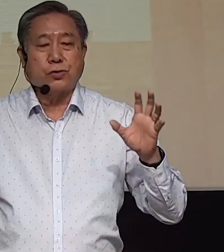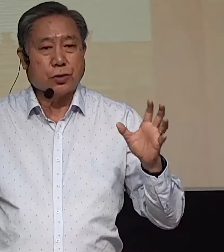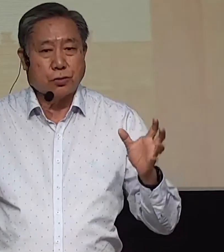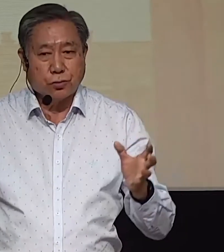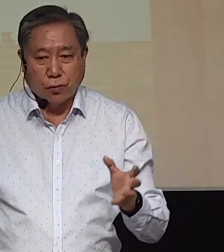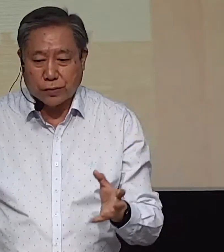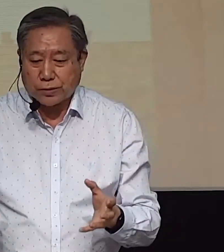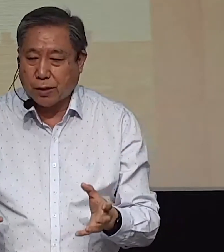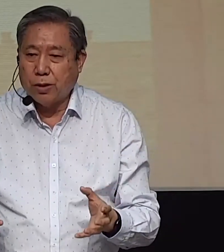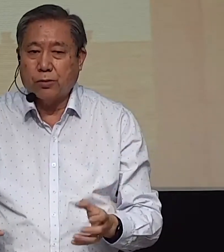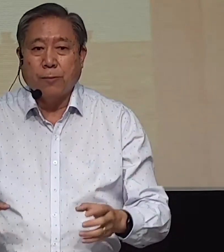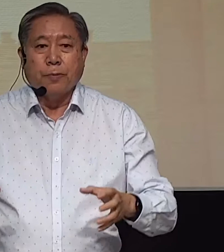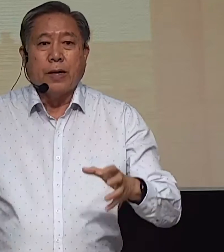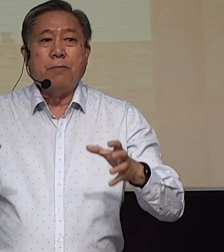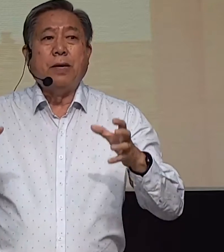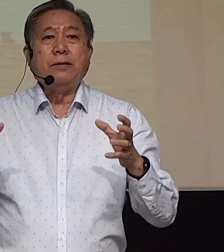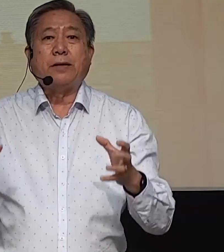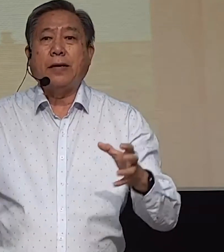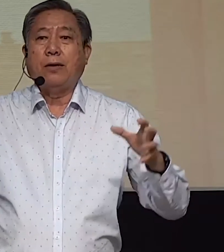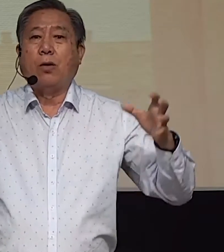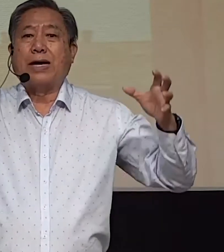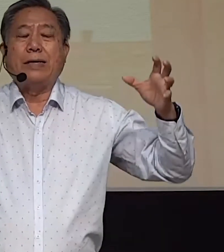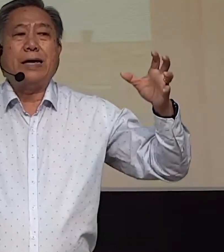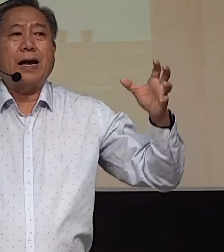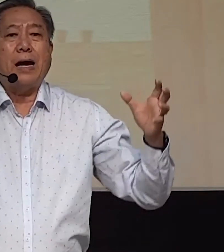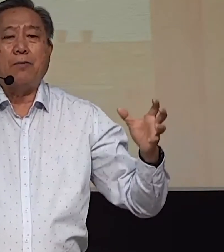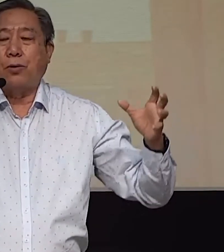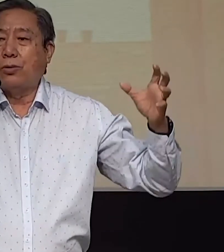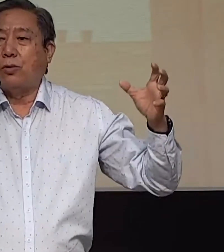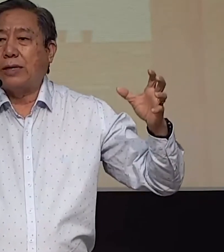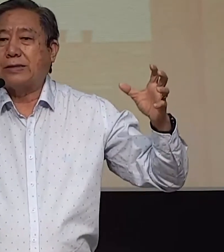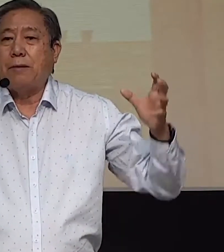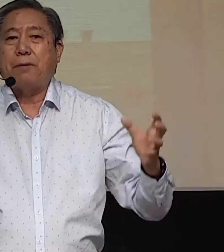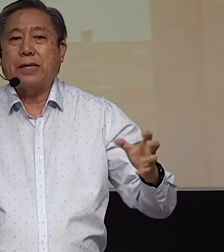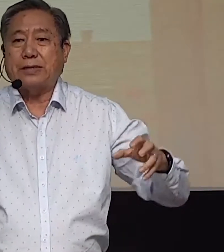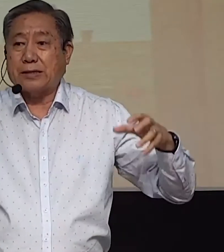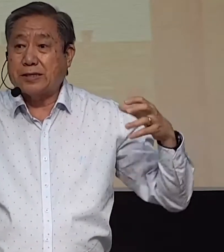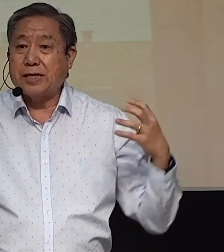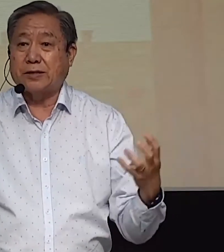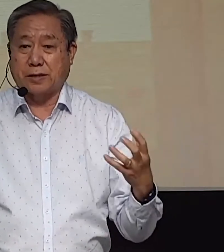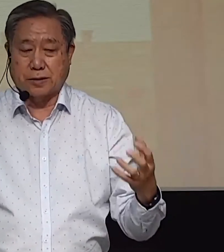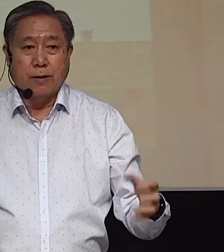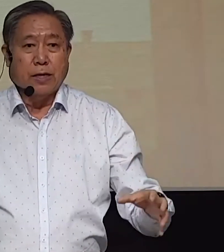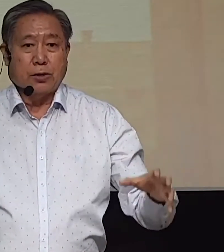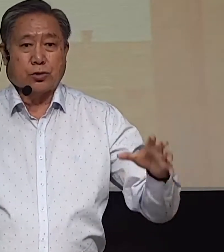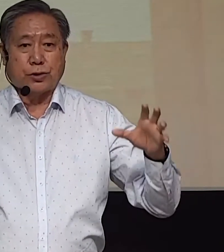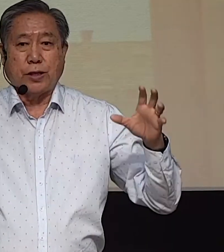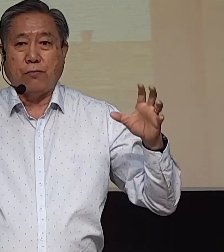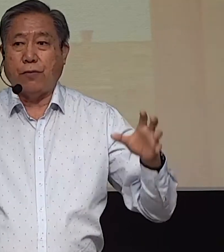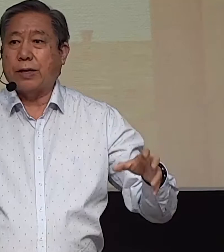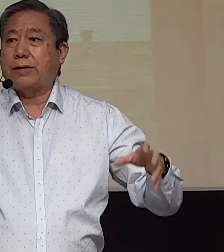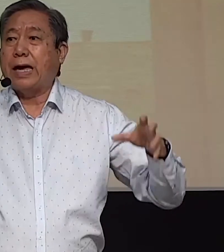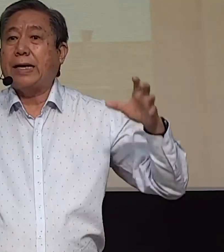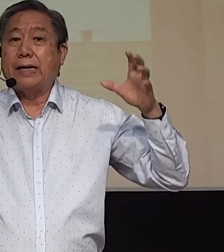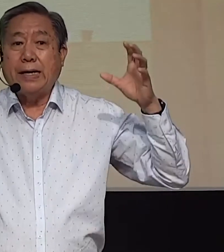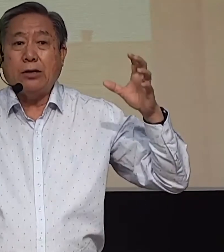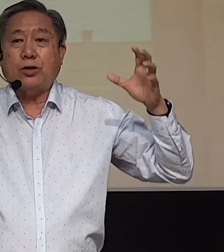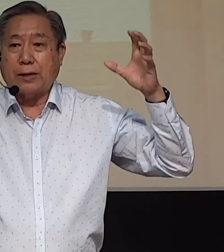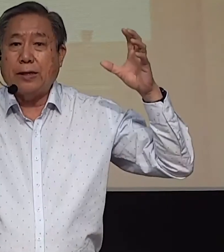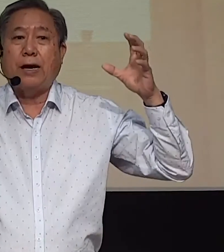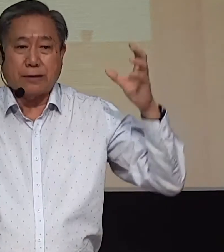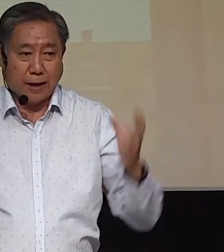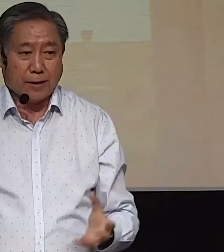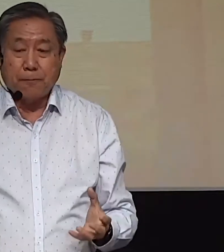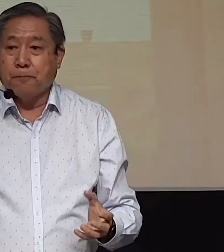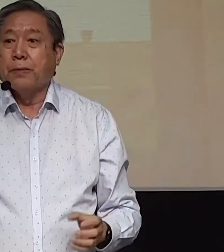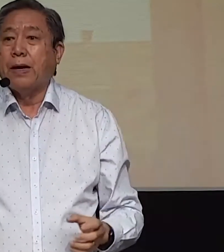que funciona no Novo Testamento, e mantém o candelabro com as lâmpadas acesas. Isso significa que a igreja